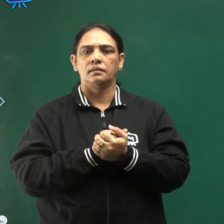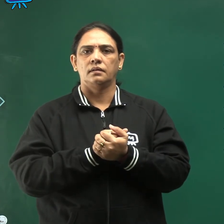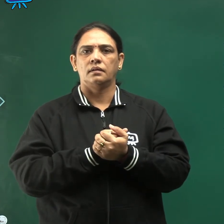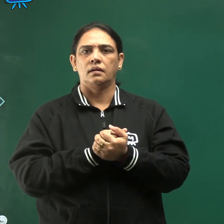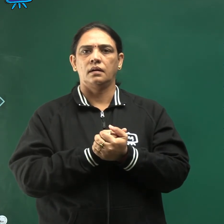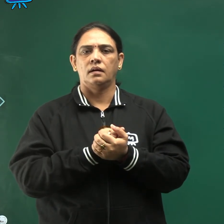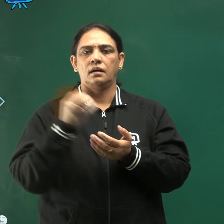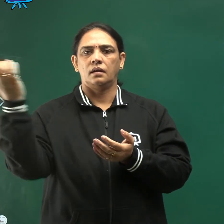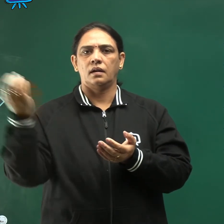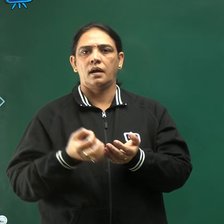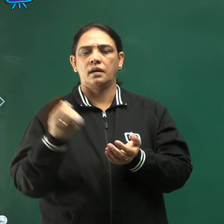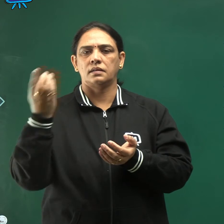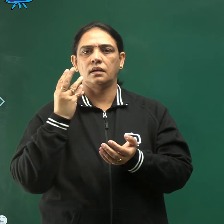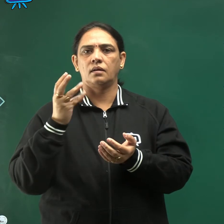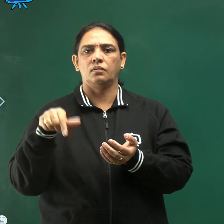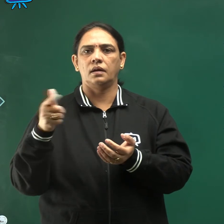नया अंक होगा